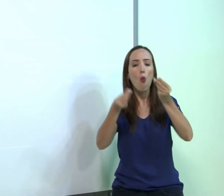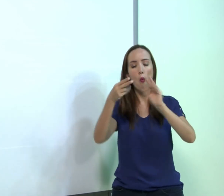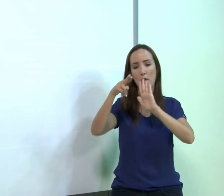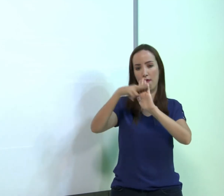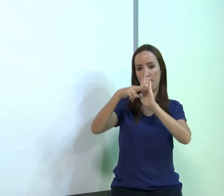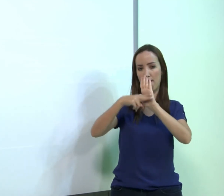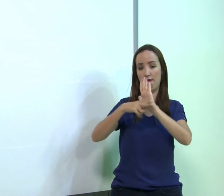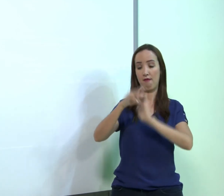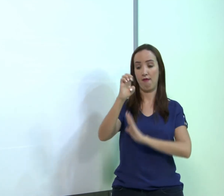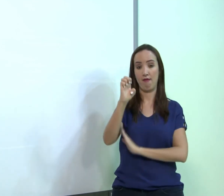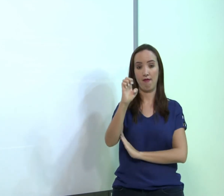Agora vou mostrar.